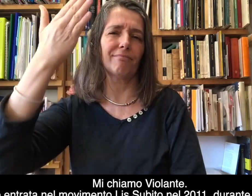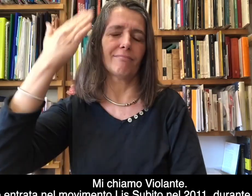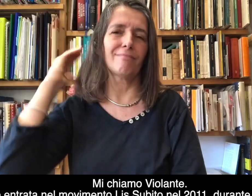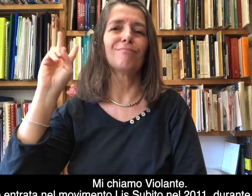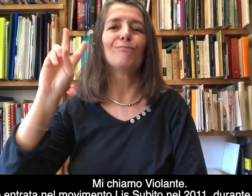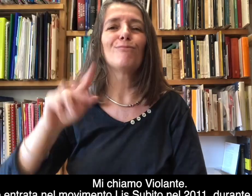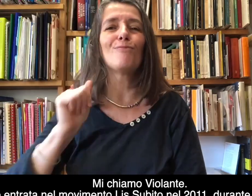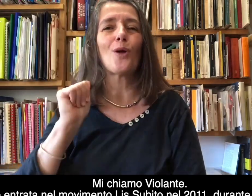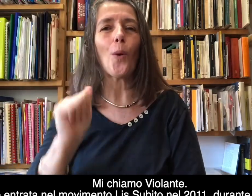2011